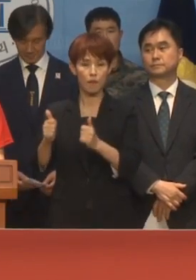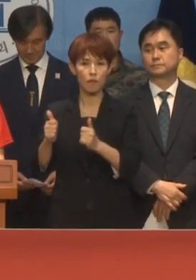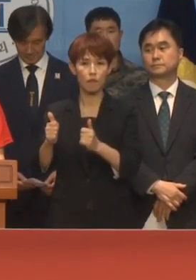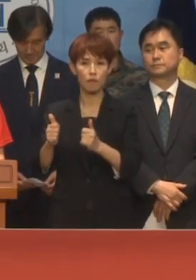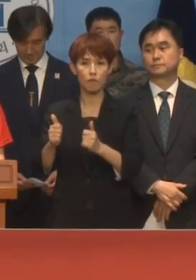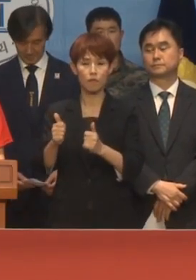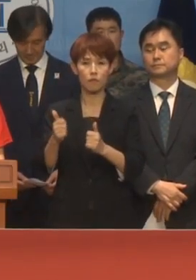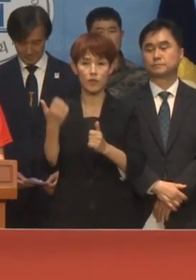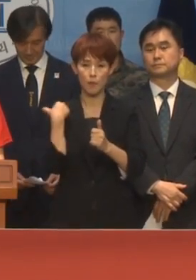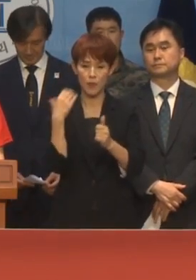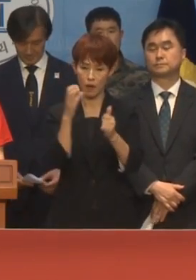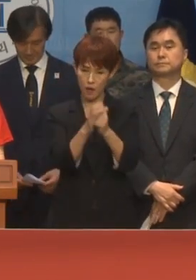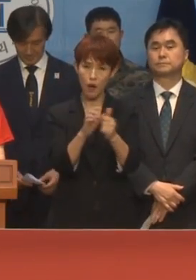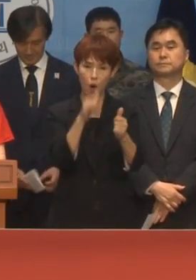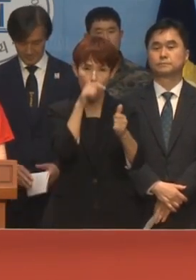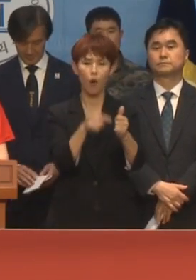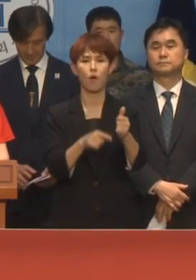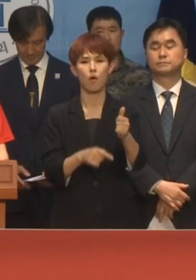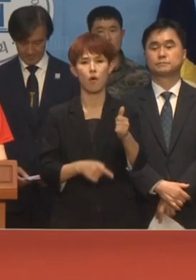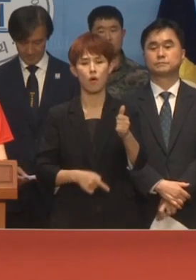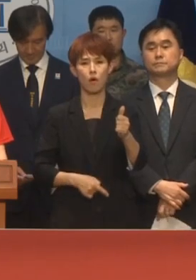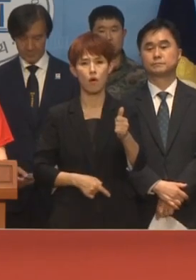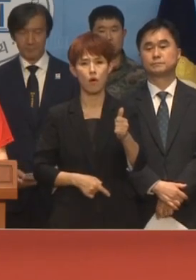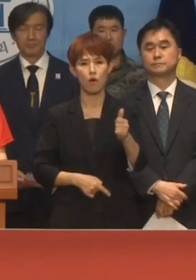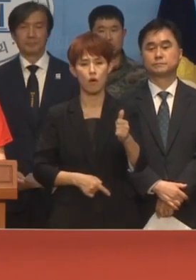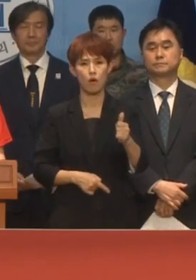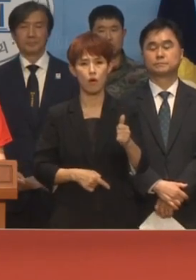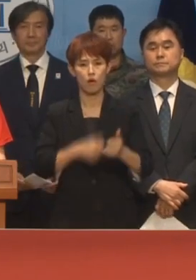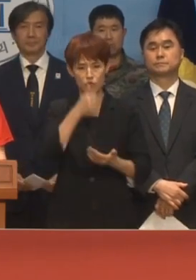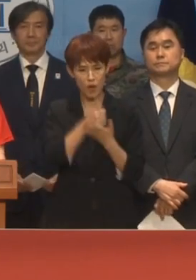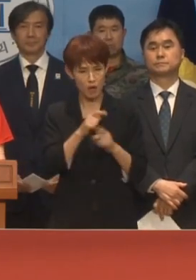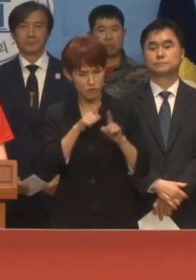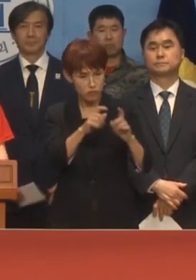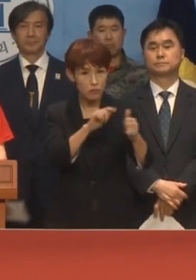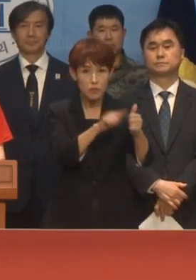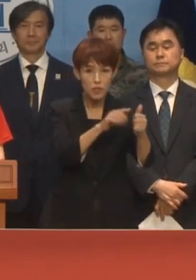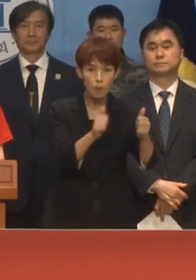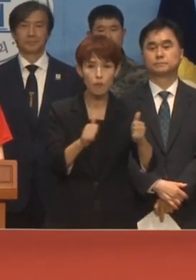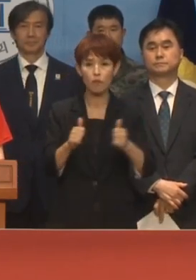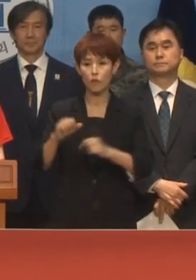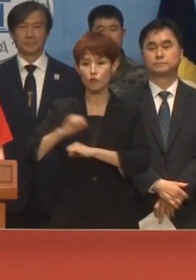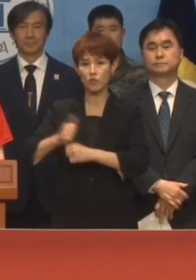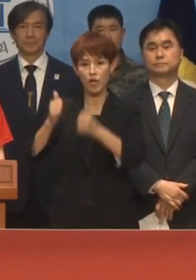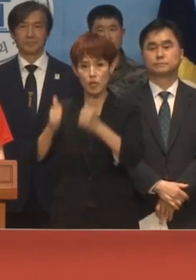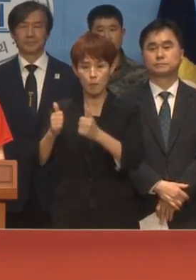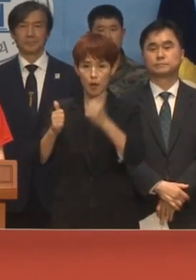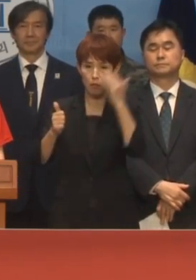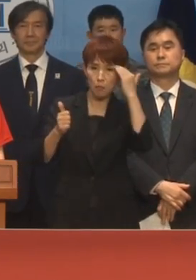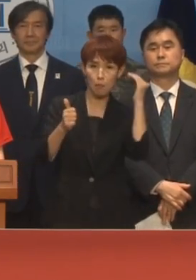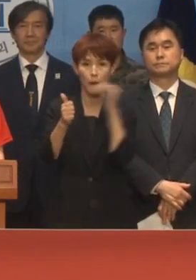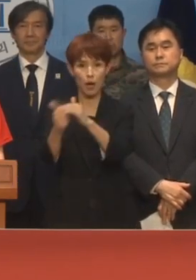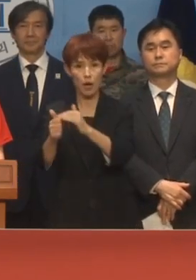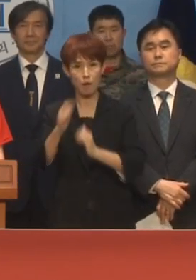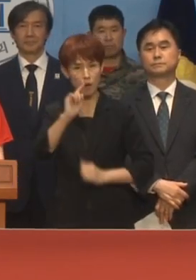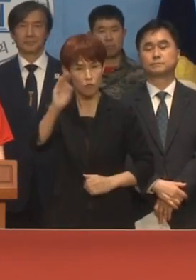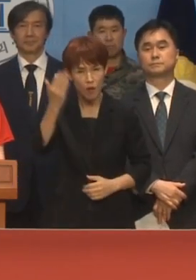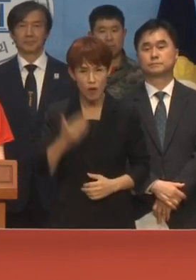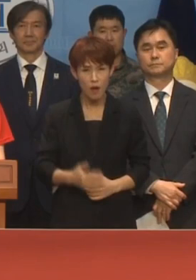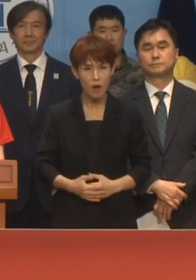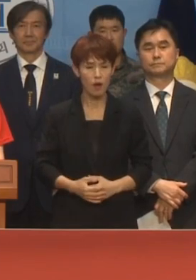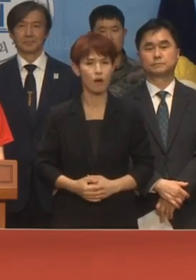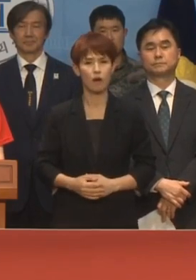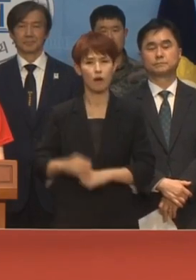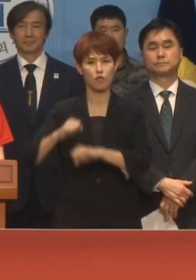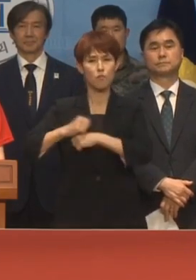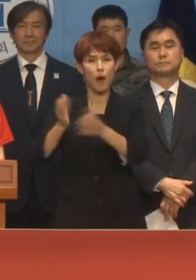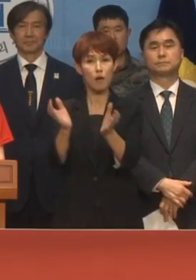공판검사로 출석하고 있습니다. 피의자 신분인 군검사가 군사재판에 관여하는 게 말이 되는 일입니까?